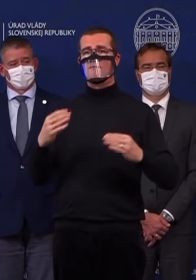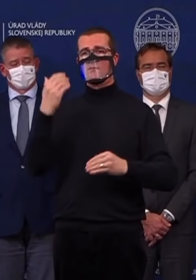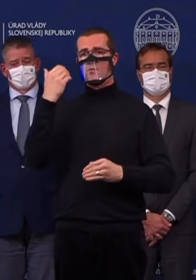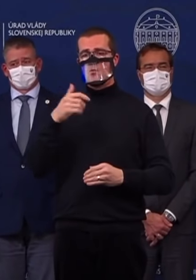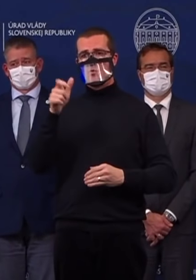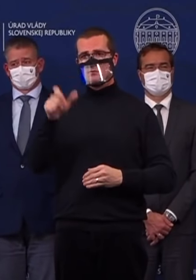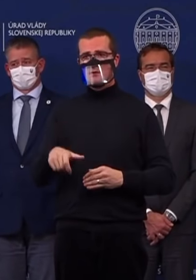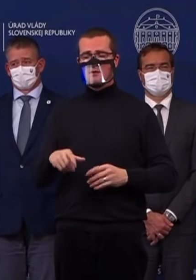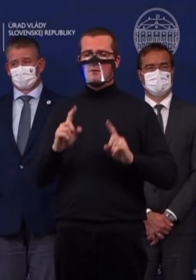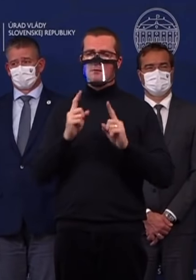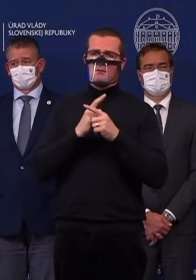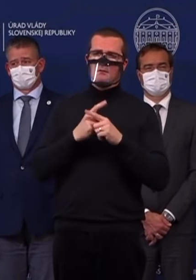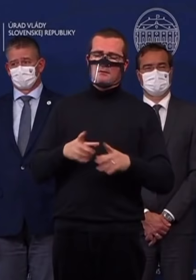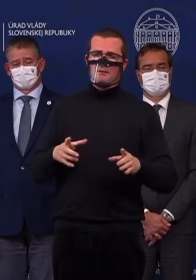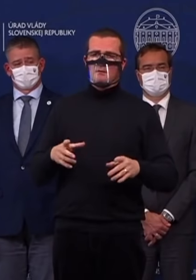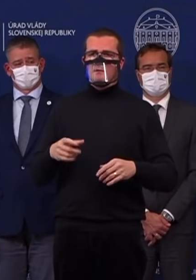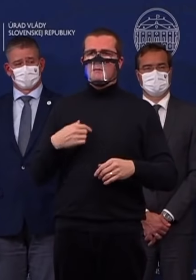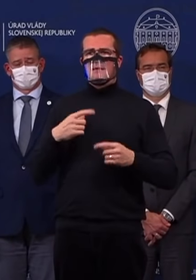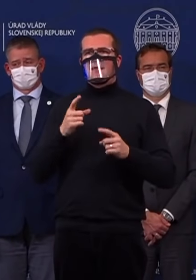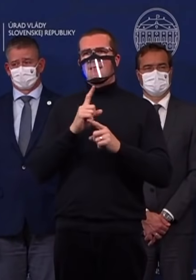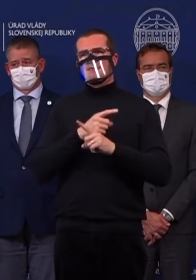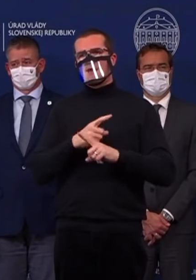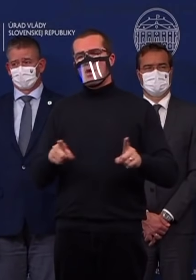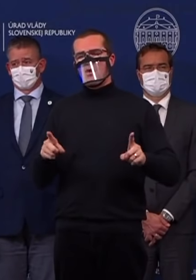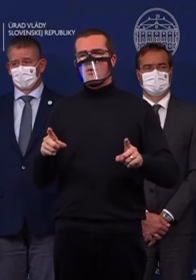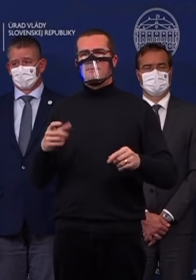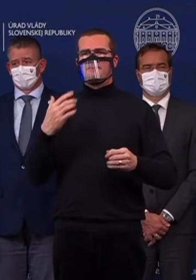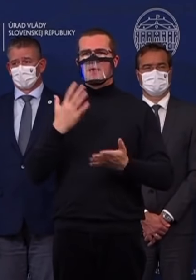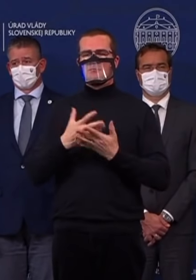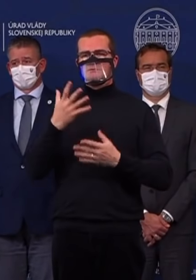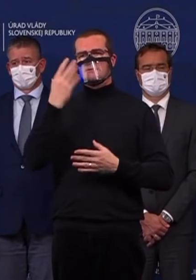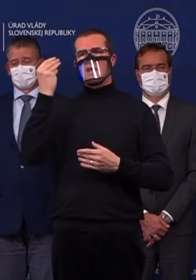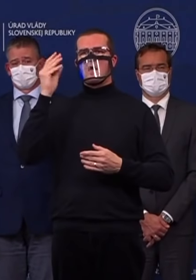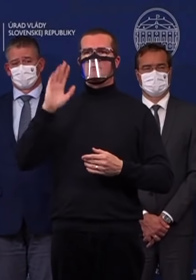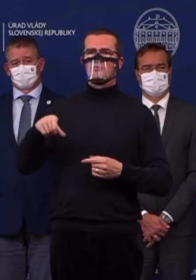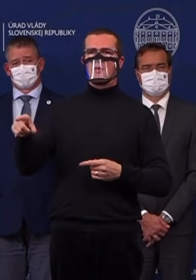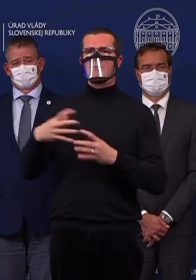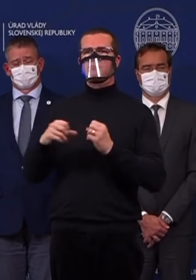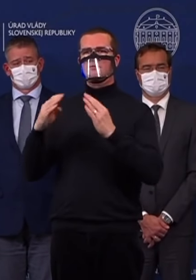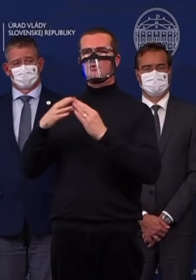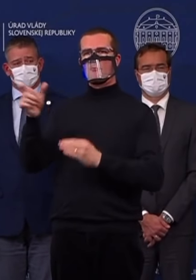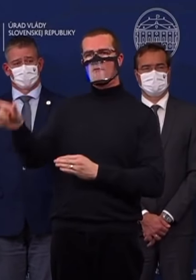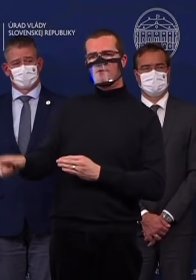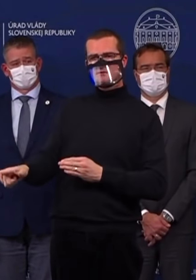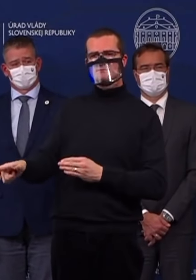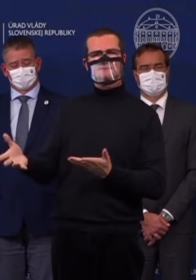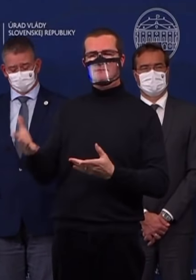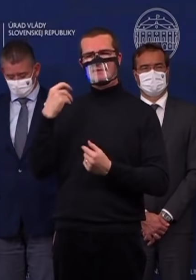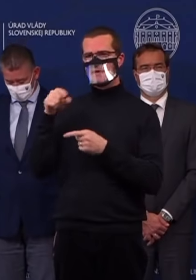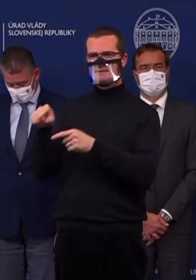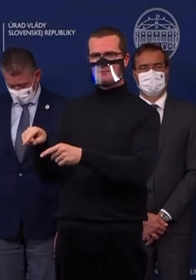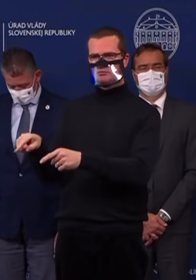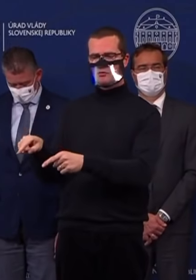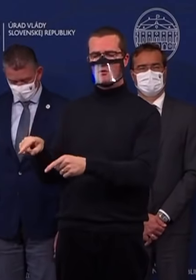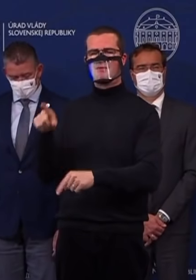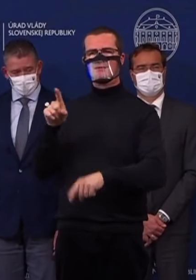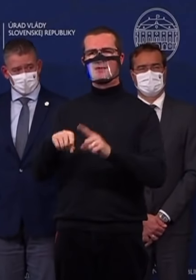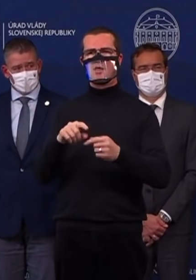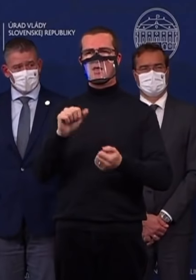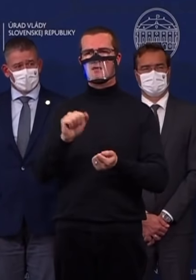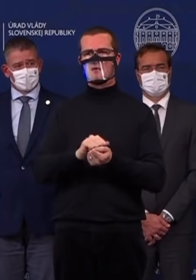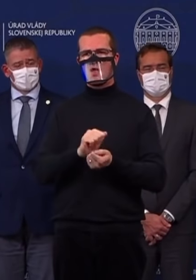Prosím vás, akékoľvek, zachytil som niekoľko mediálnych výstupov o tom, že sa ako keby zabudlo na ľudí bez domova, no nie, nezabudlo sa. A už aj na niekoľkých